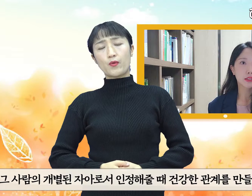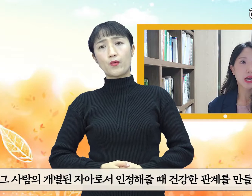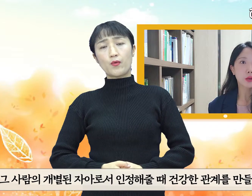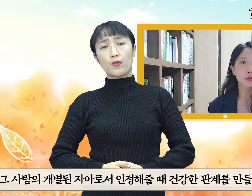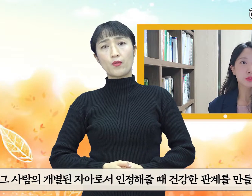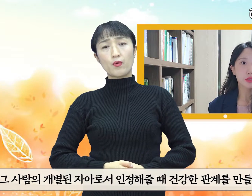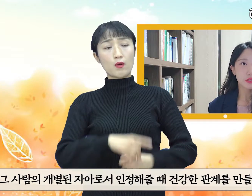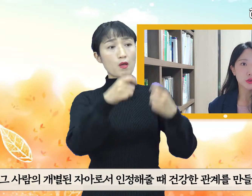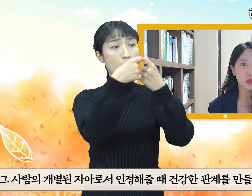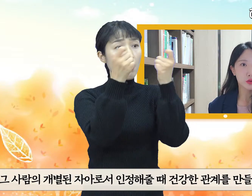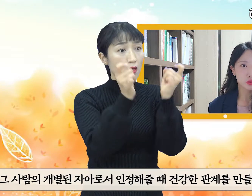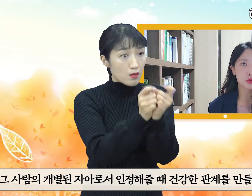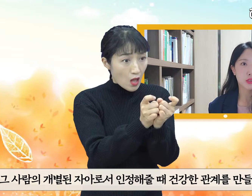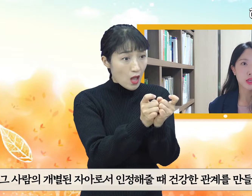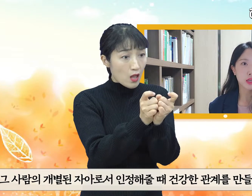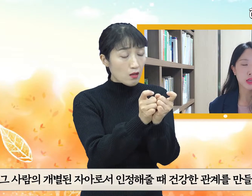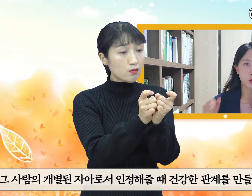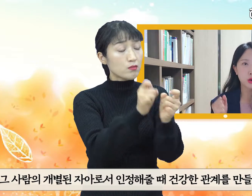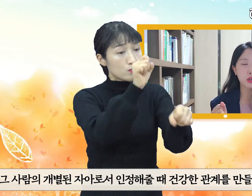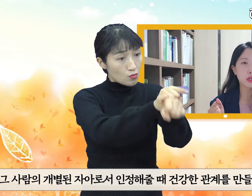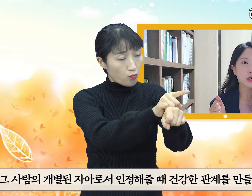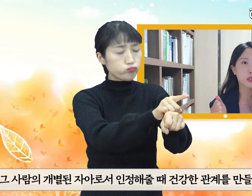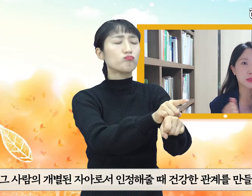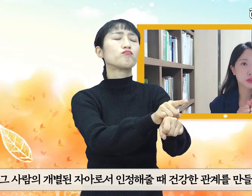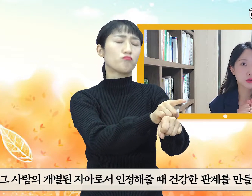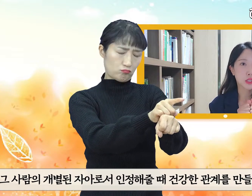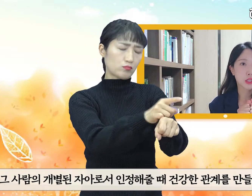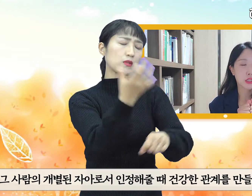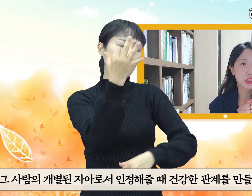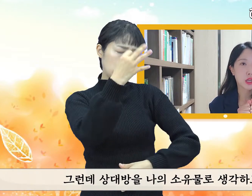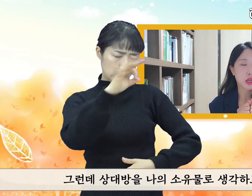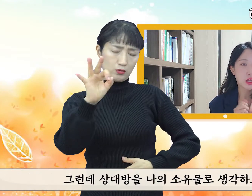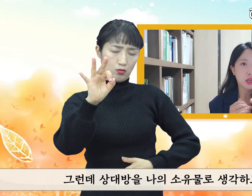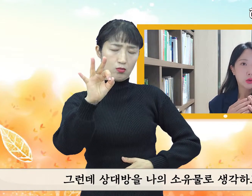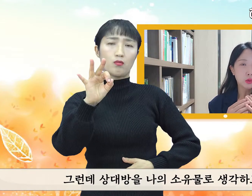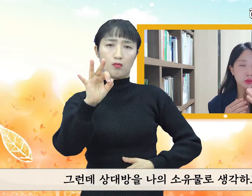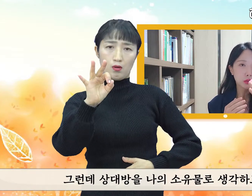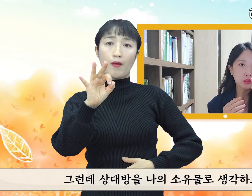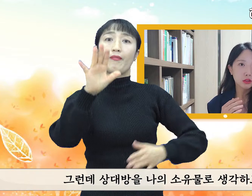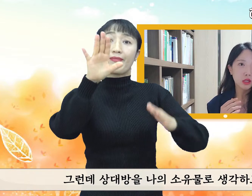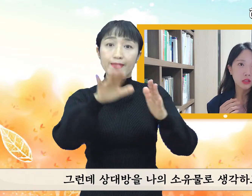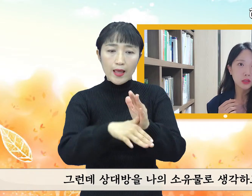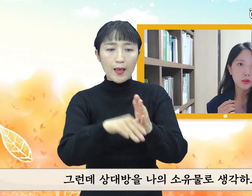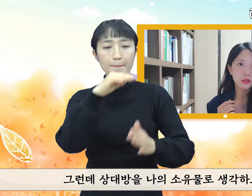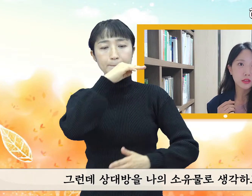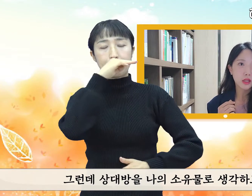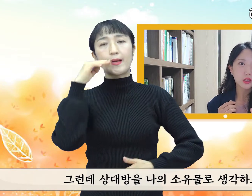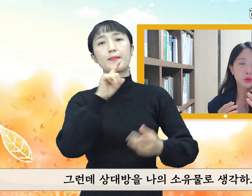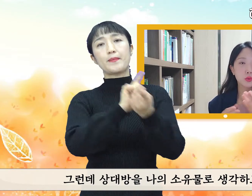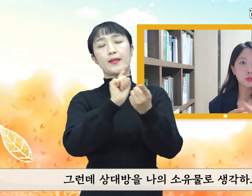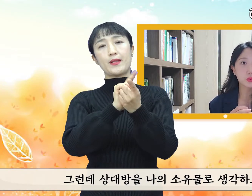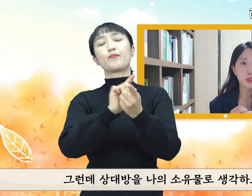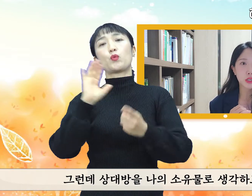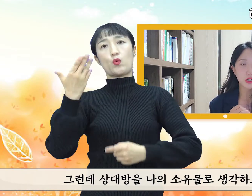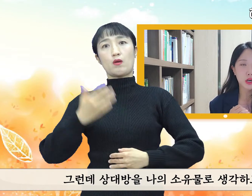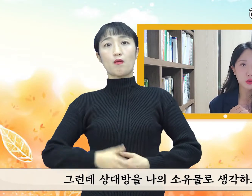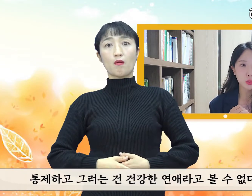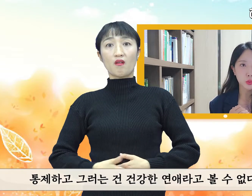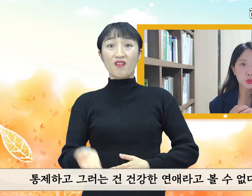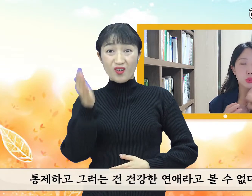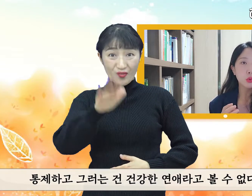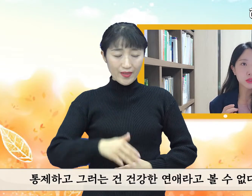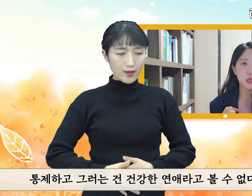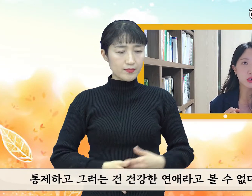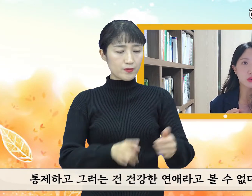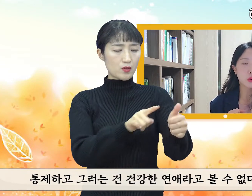개별된 자아로서 인정해줄 때 건강하게 관계를 맺을 수가 있다. 근데 꼭 이 상대방을 나의 소유물로